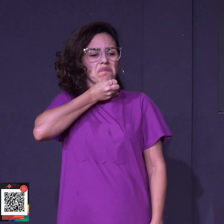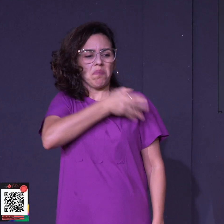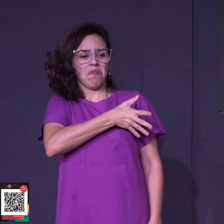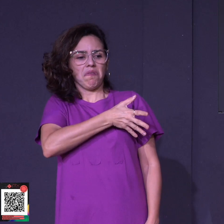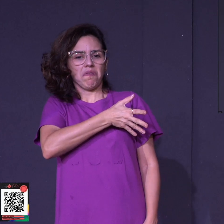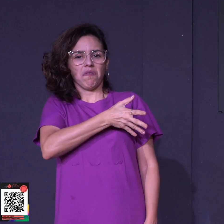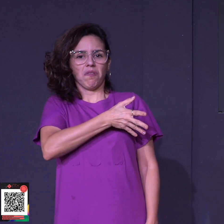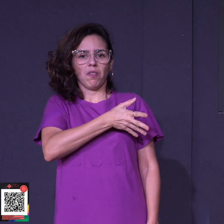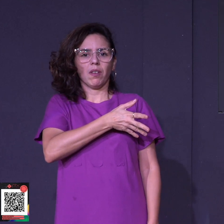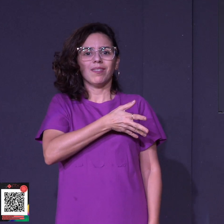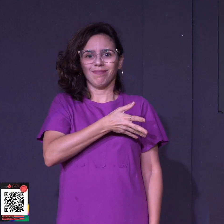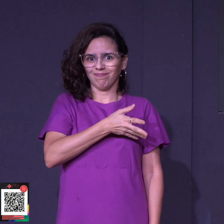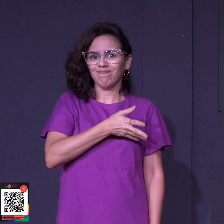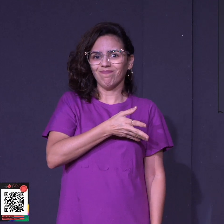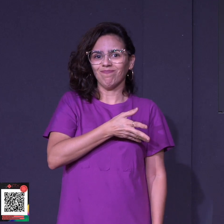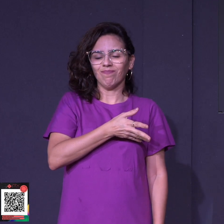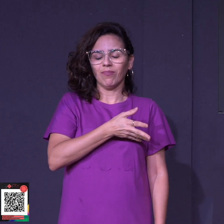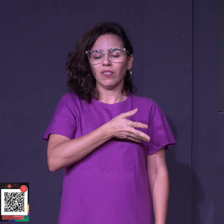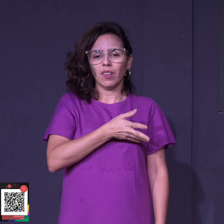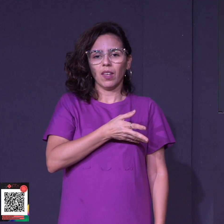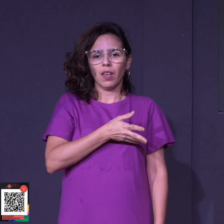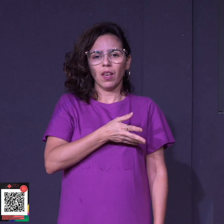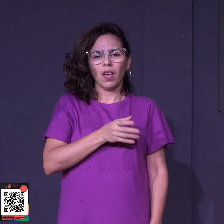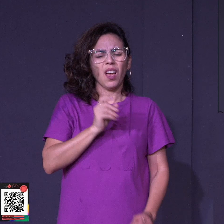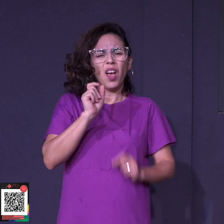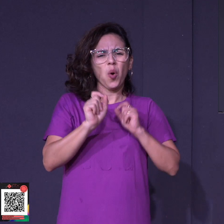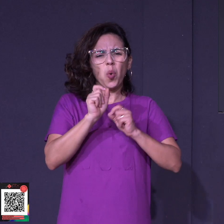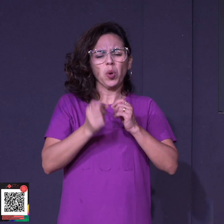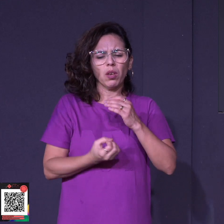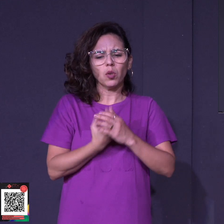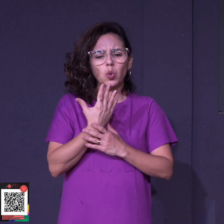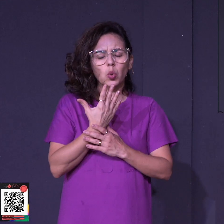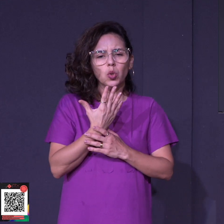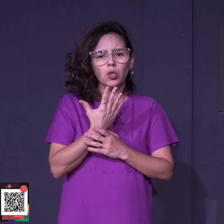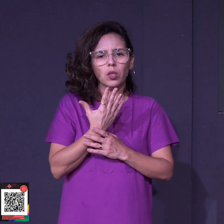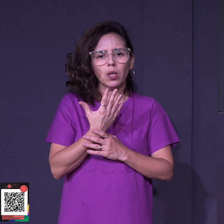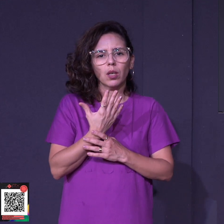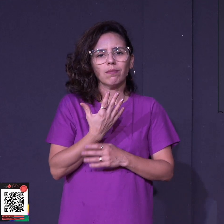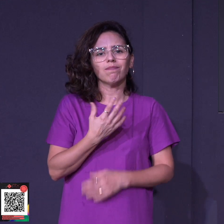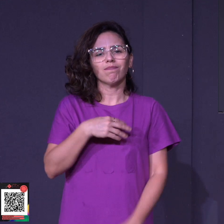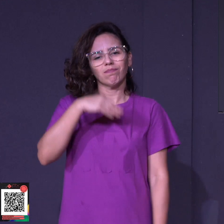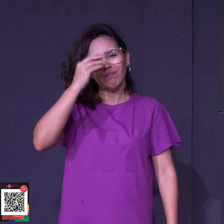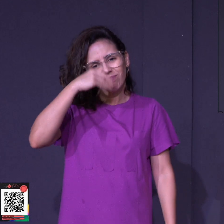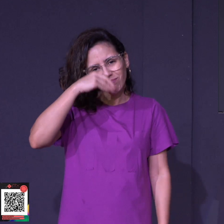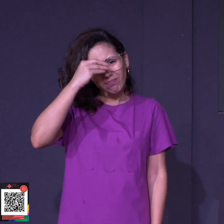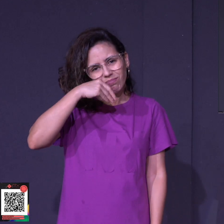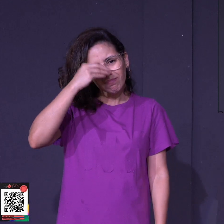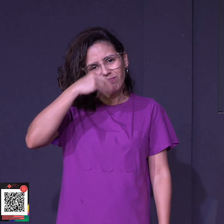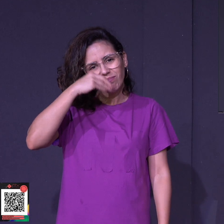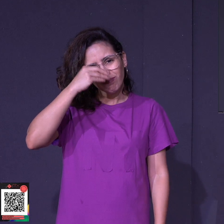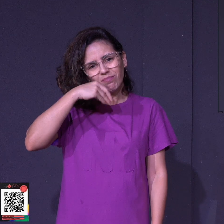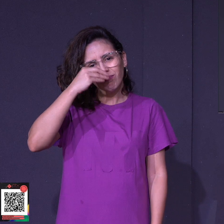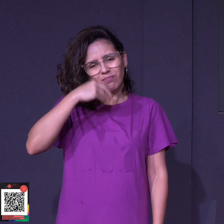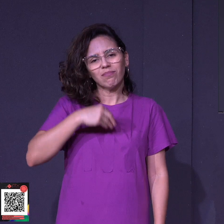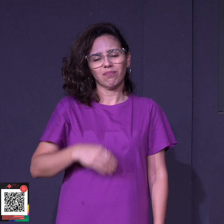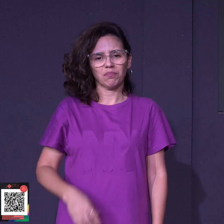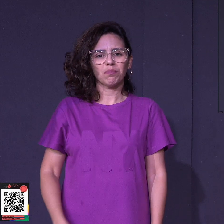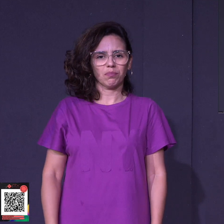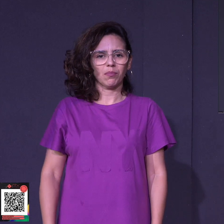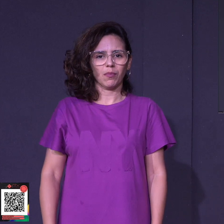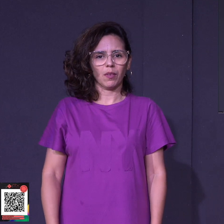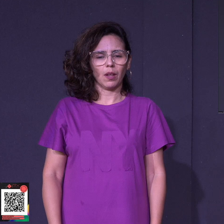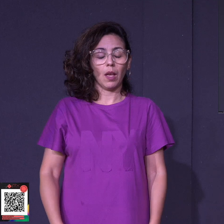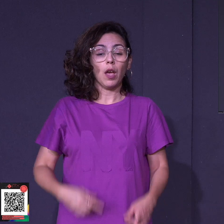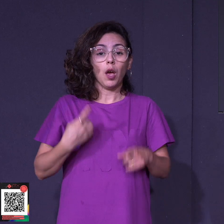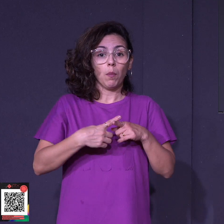A violência física e verbal nasce da fraqueza, nunca da força. Porque o forte,